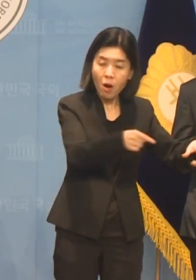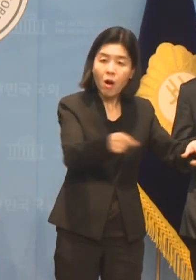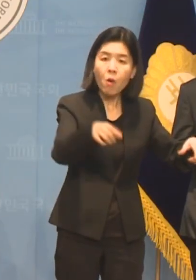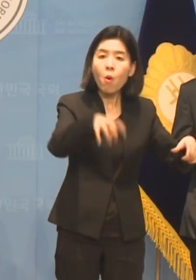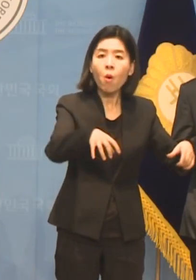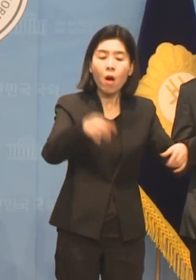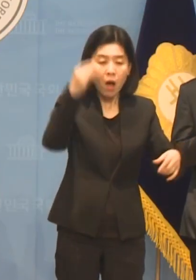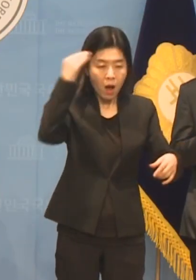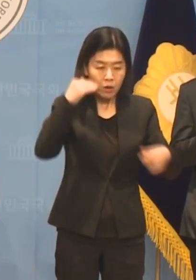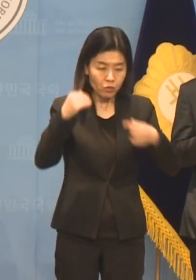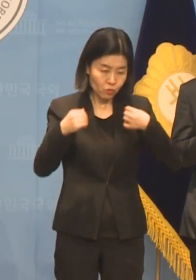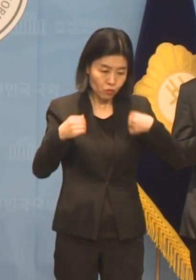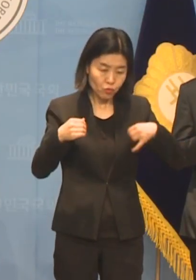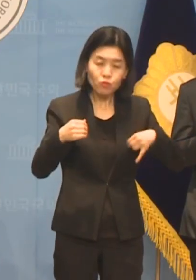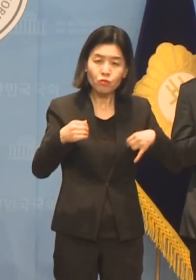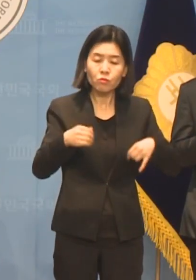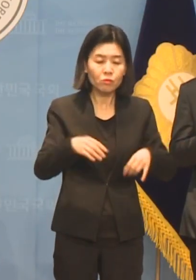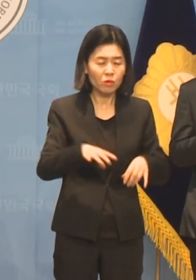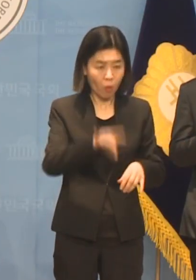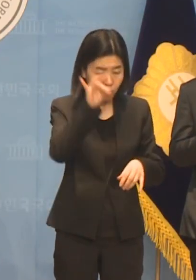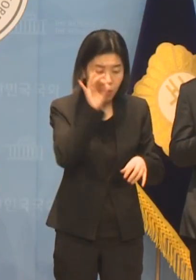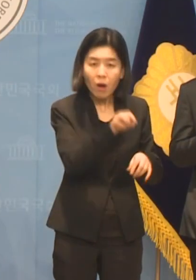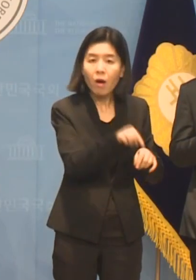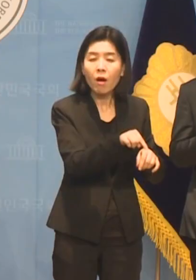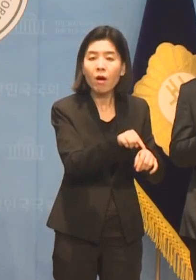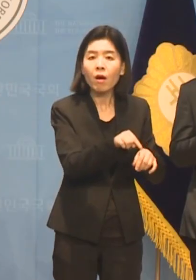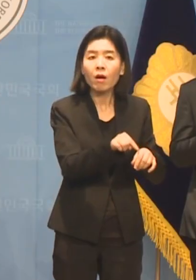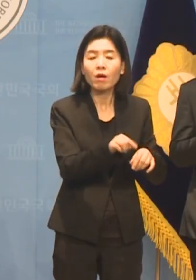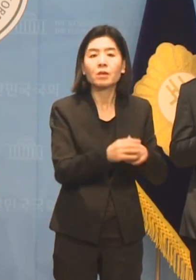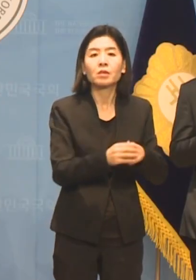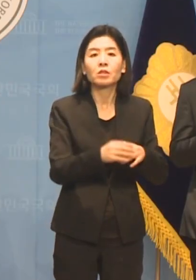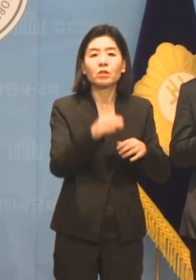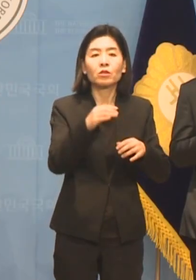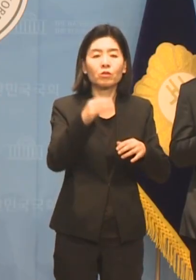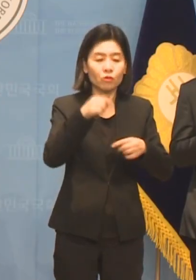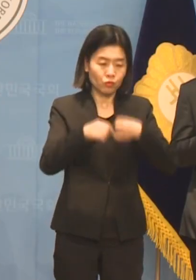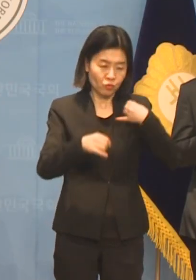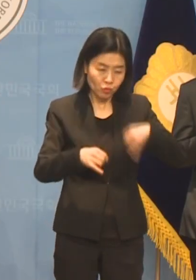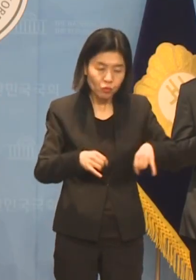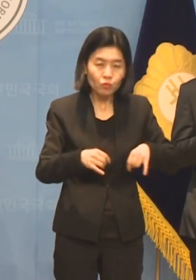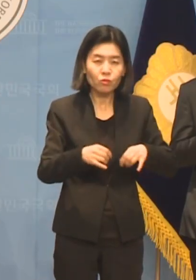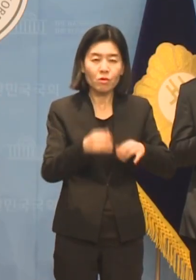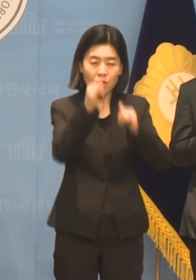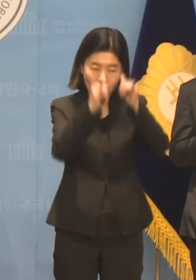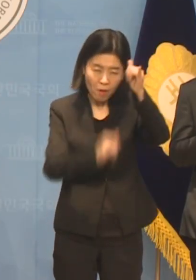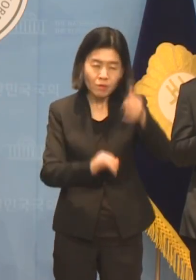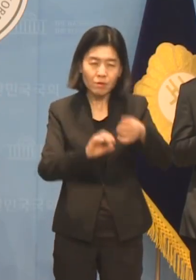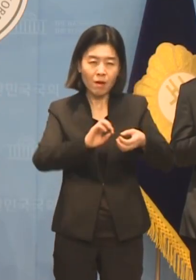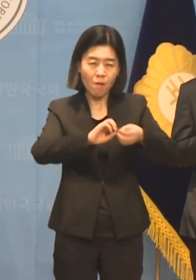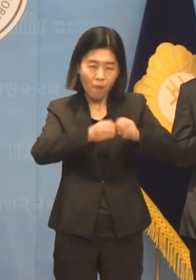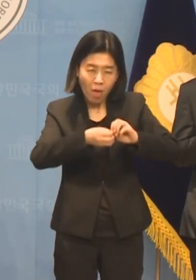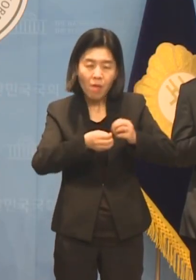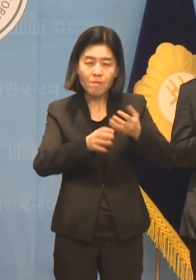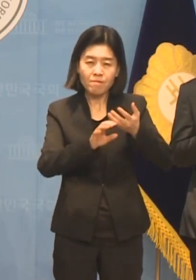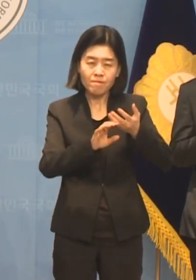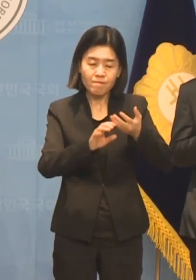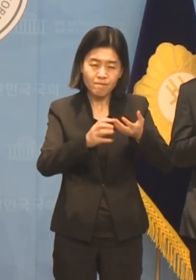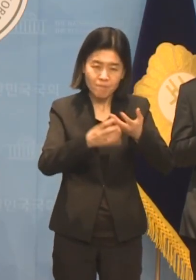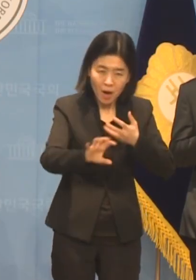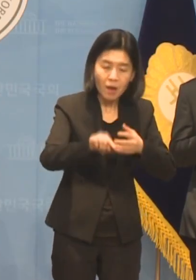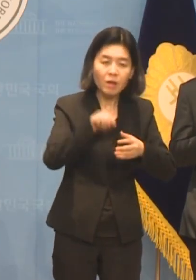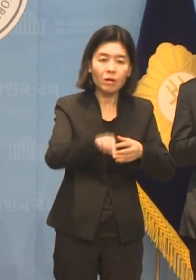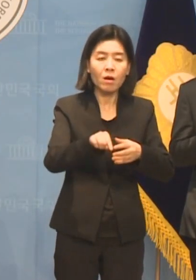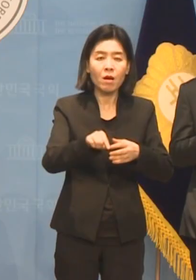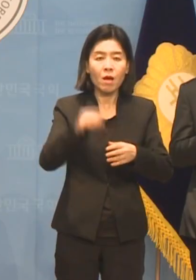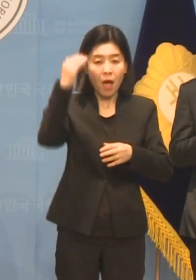이런 일을 벌인 것은 중국이 역사 왜곡을 통한 동북공정에 이어 우리 영토를